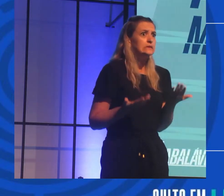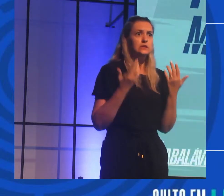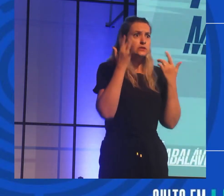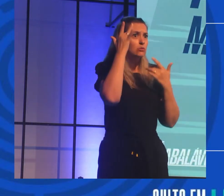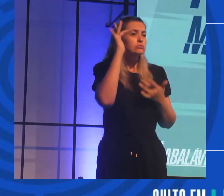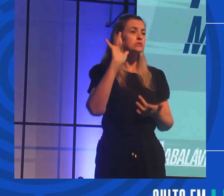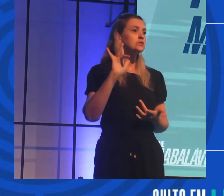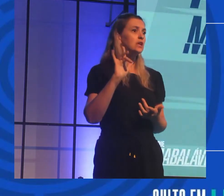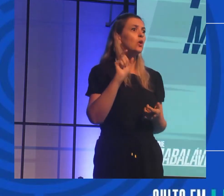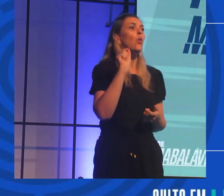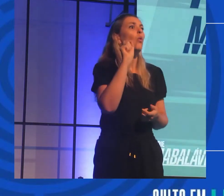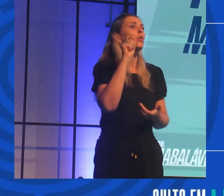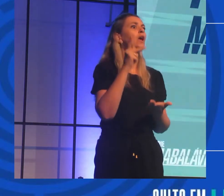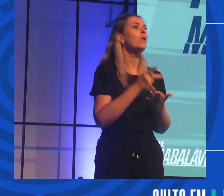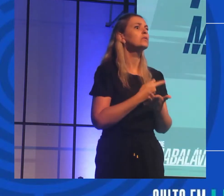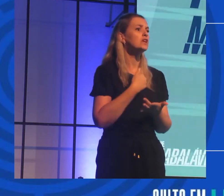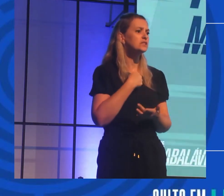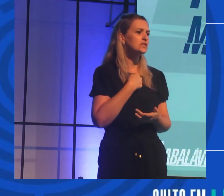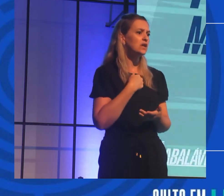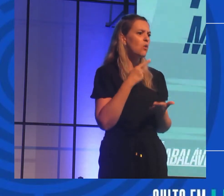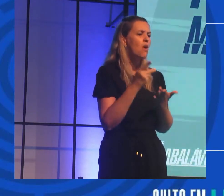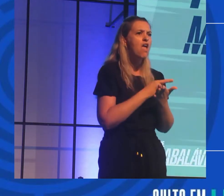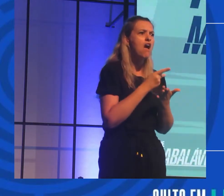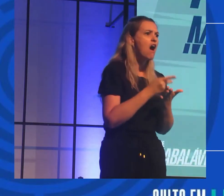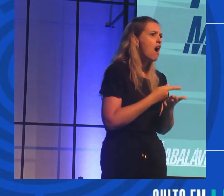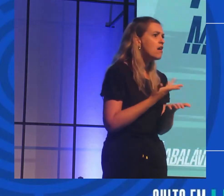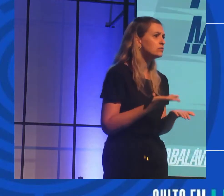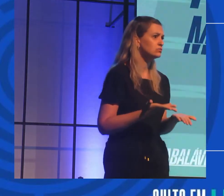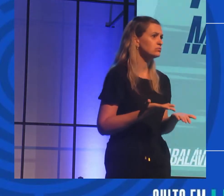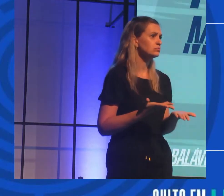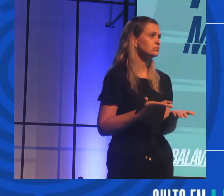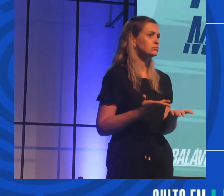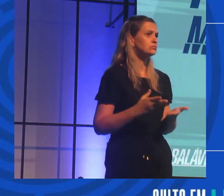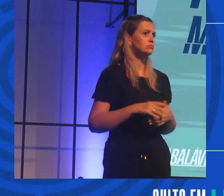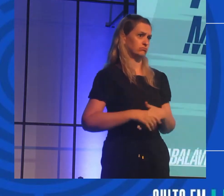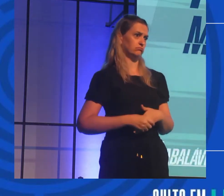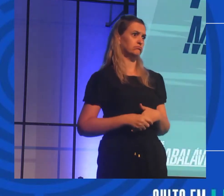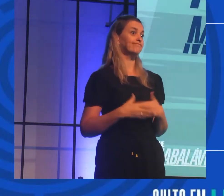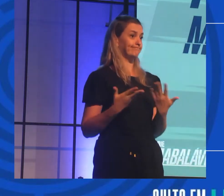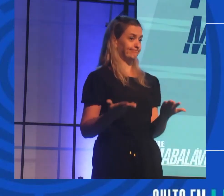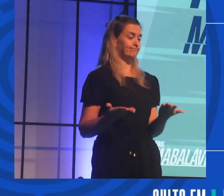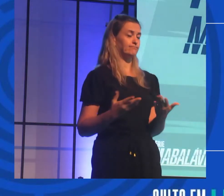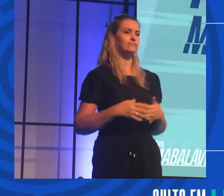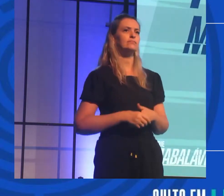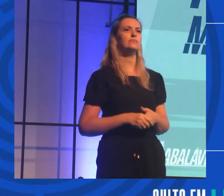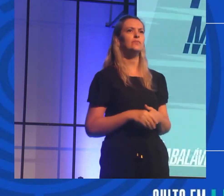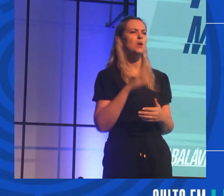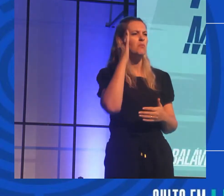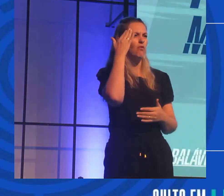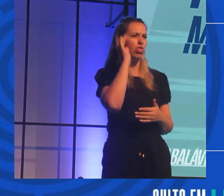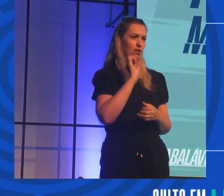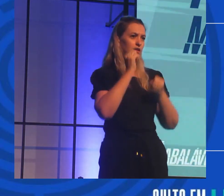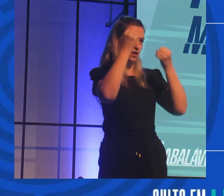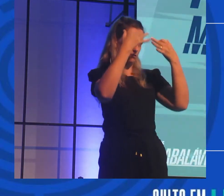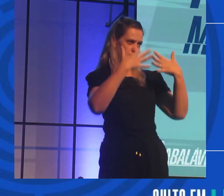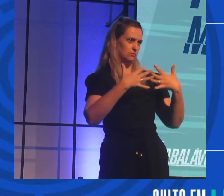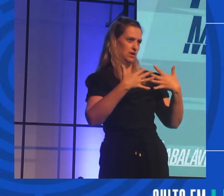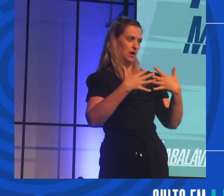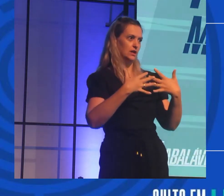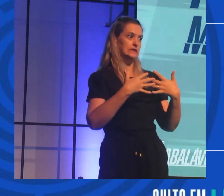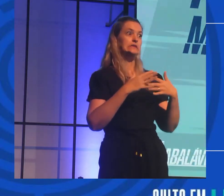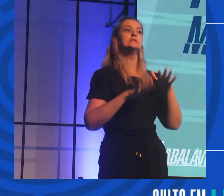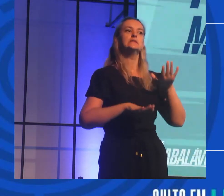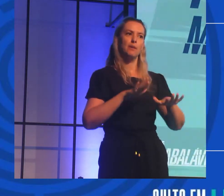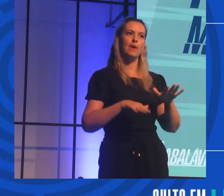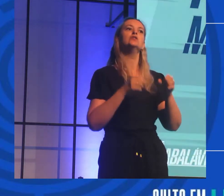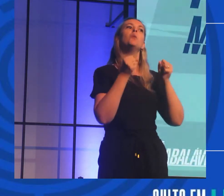Alguma coisa errada eu estou fazendo. Abrindo um parênteses, não me contradizendo, mas para que você entenda, às vezes pode até ser.